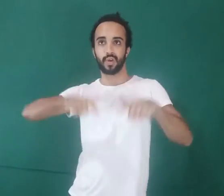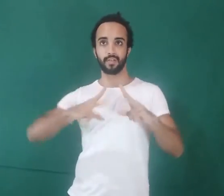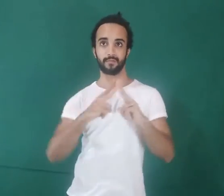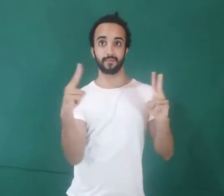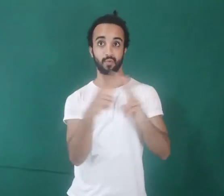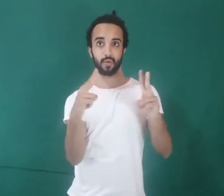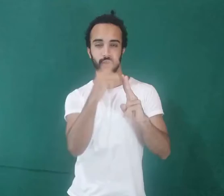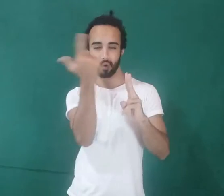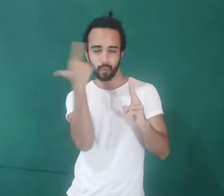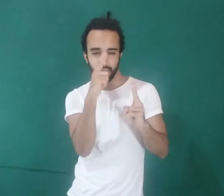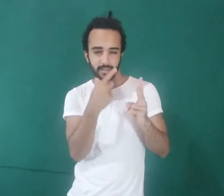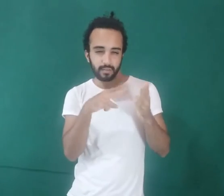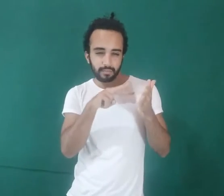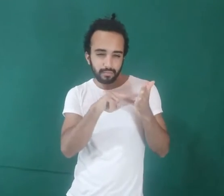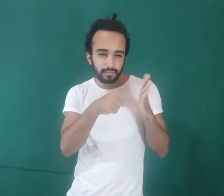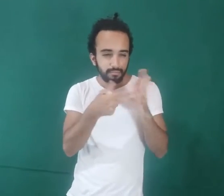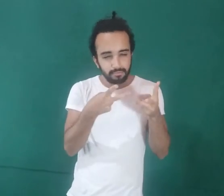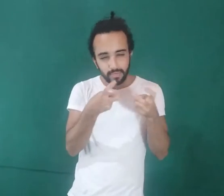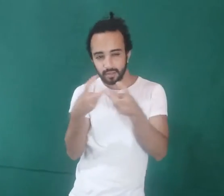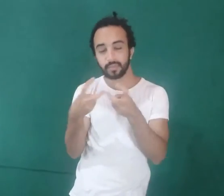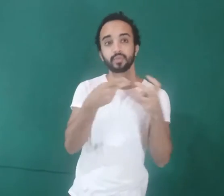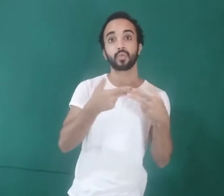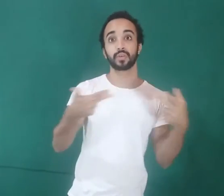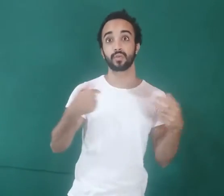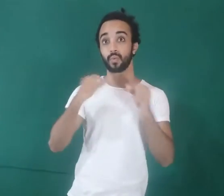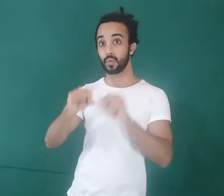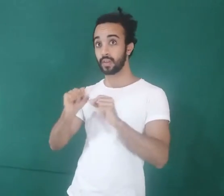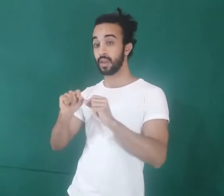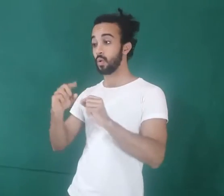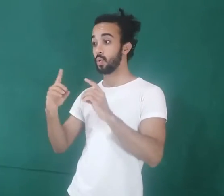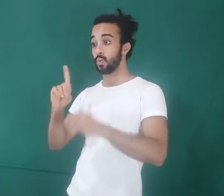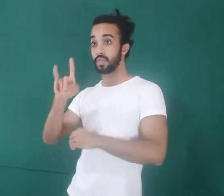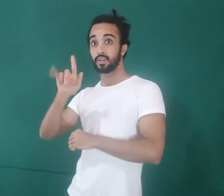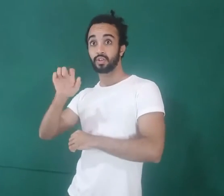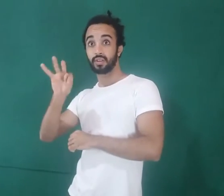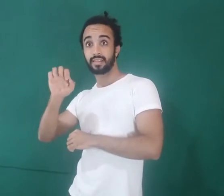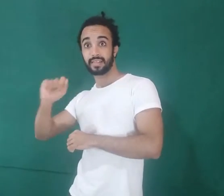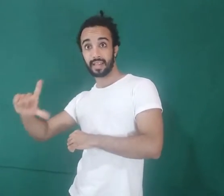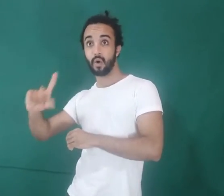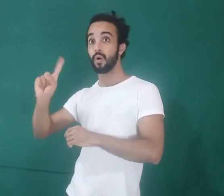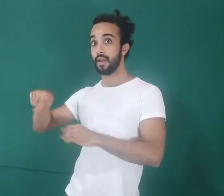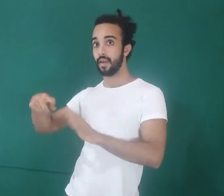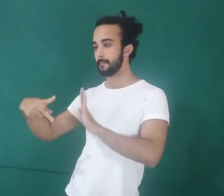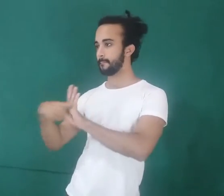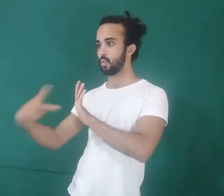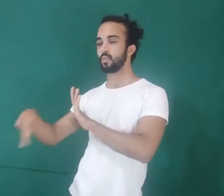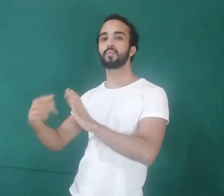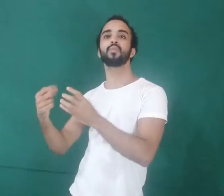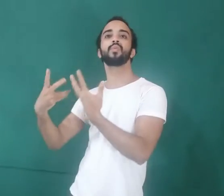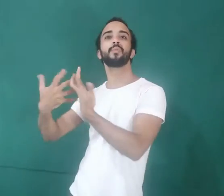uma maneira específica de pensar. De quem? Das máquinas. A gente não pensa digitalmente. Então, a máquina ela processa conhecimento através de dados.